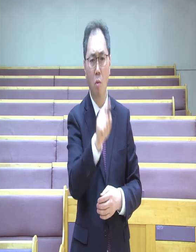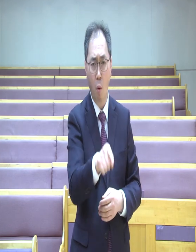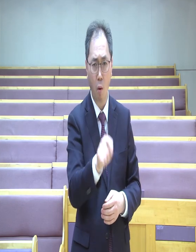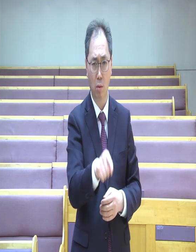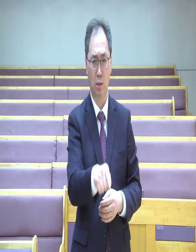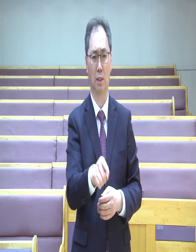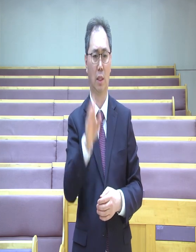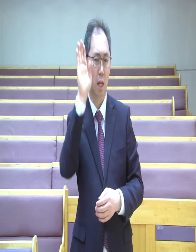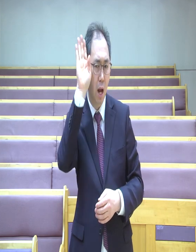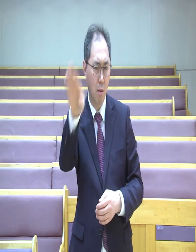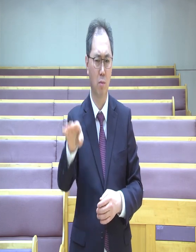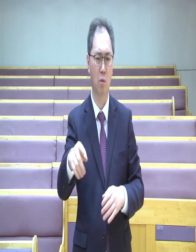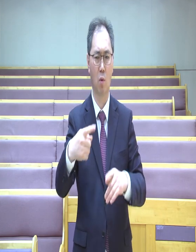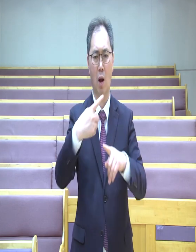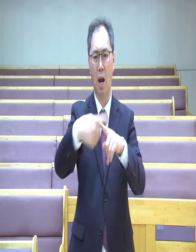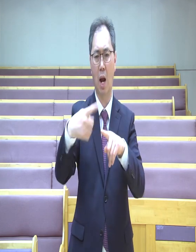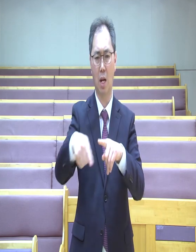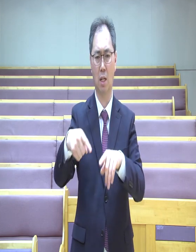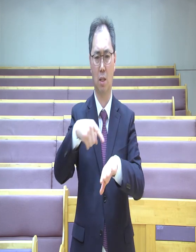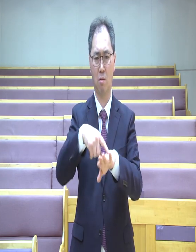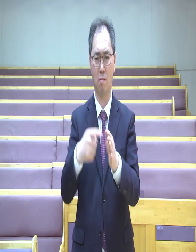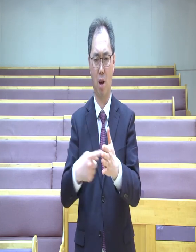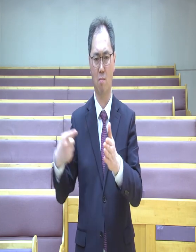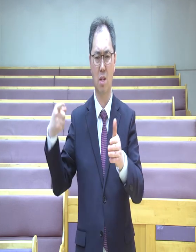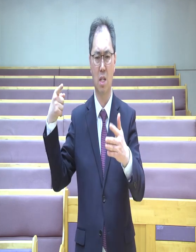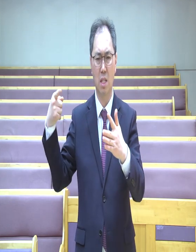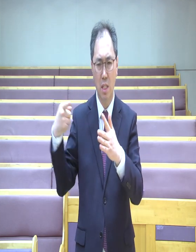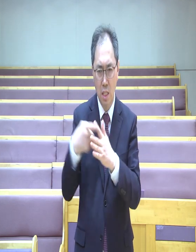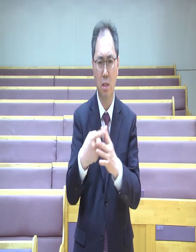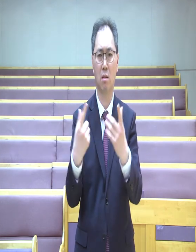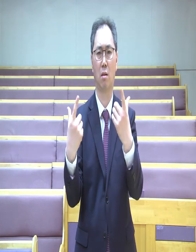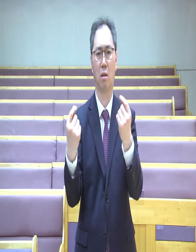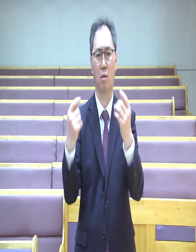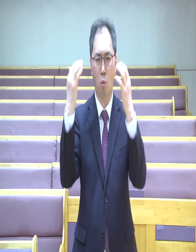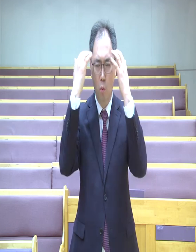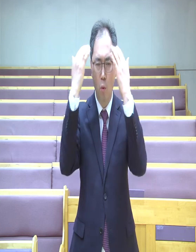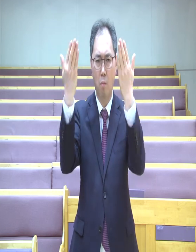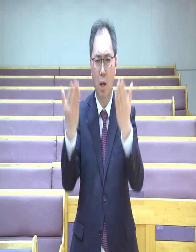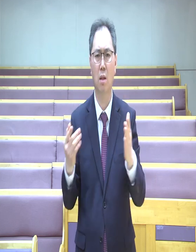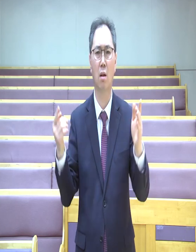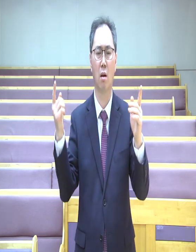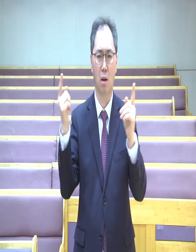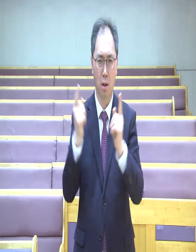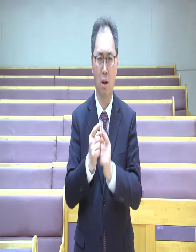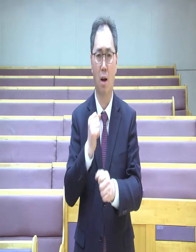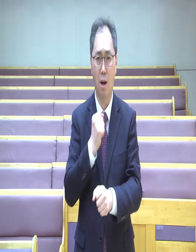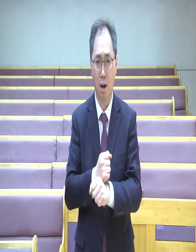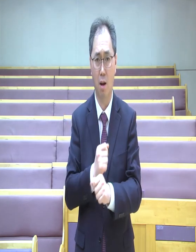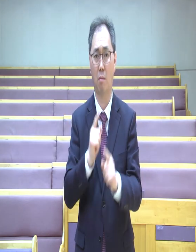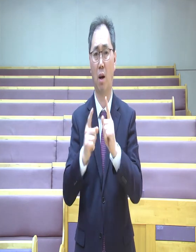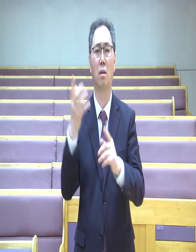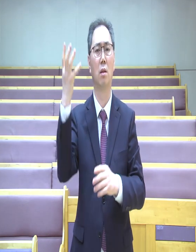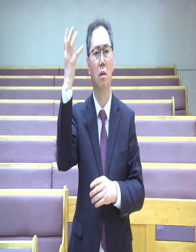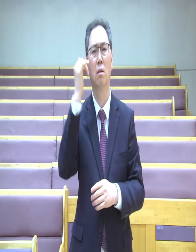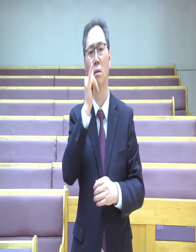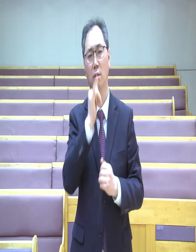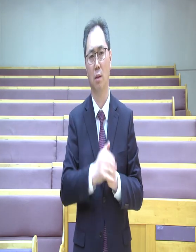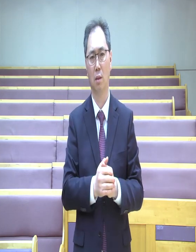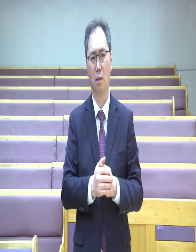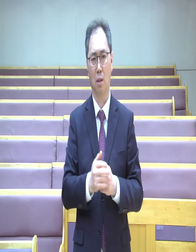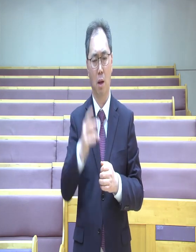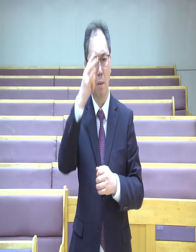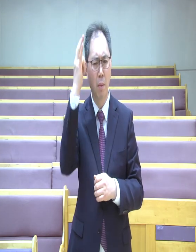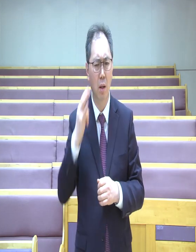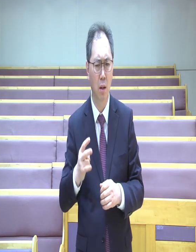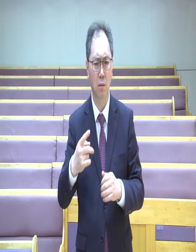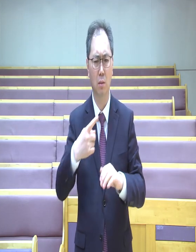지금 이루어지고 있는 것입니다. 예수님이 십자가에서 고통을 당할 때 칼에 찔리는 듯한